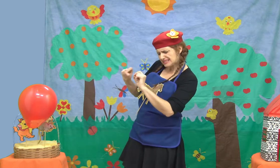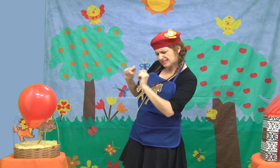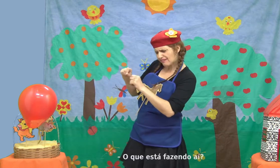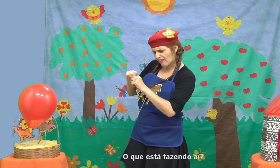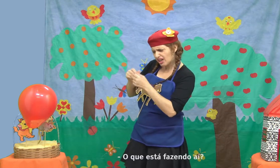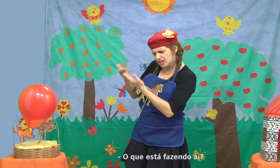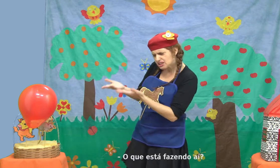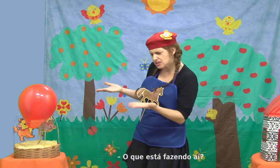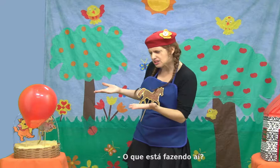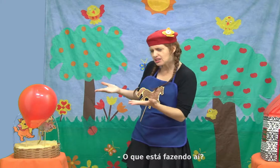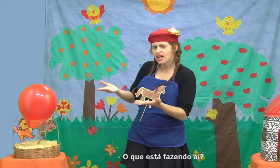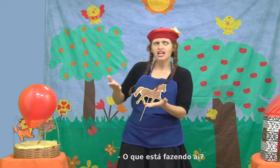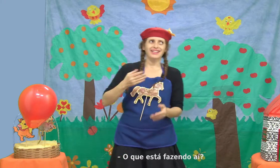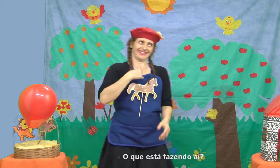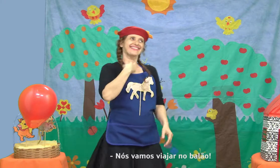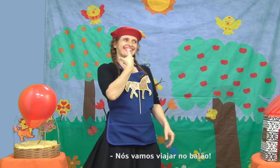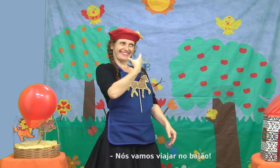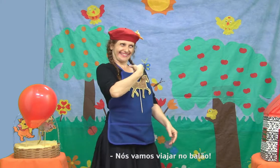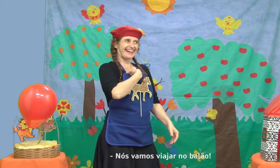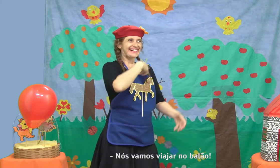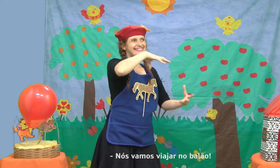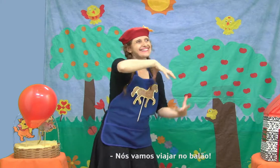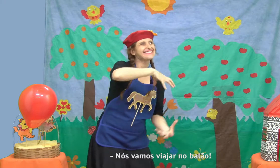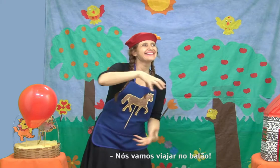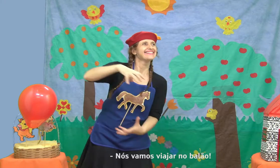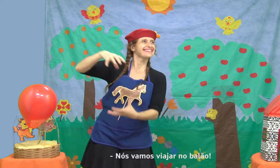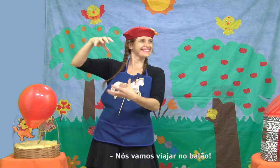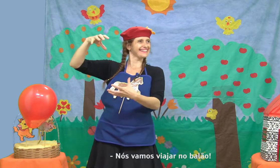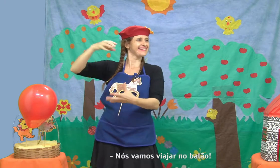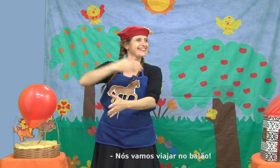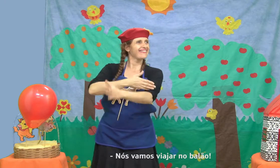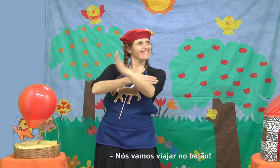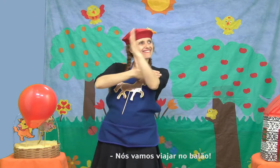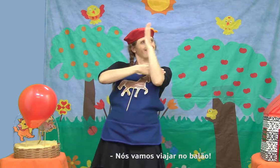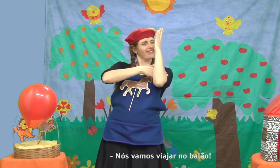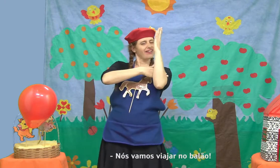estou fazendo e vamos viajar não